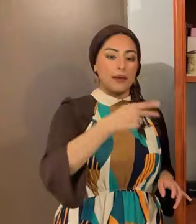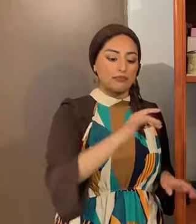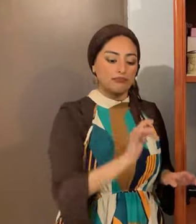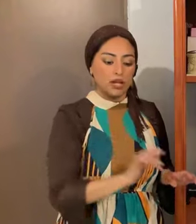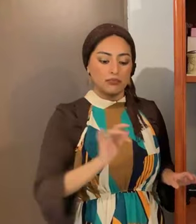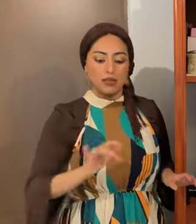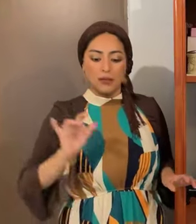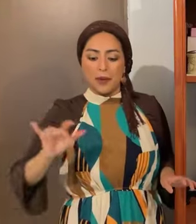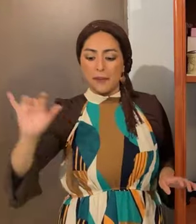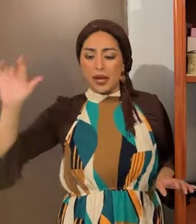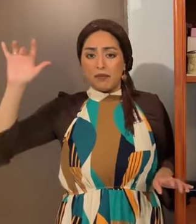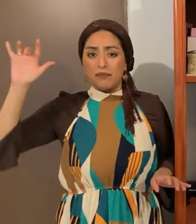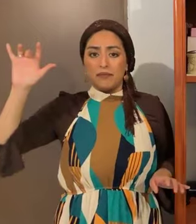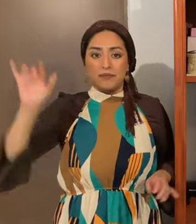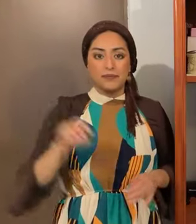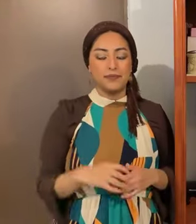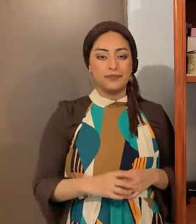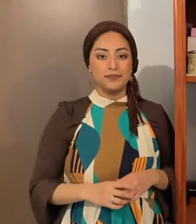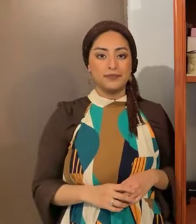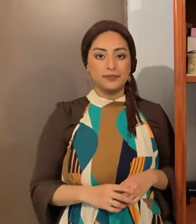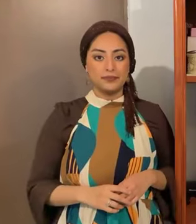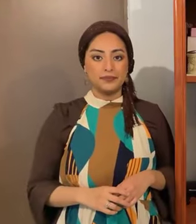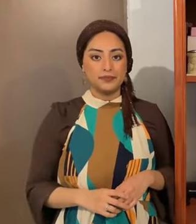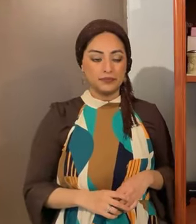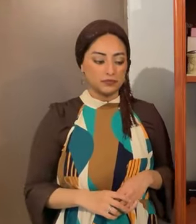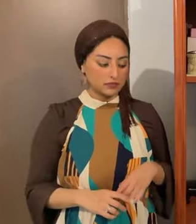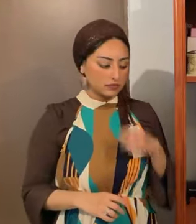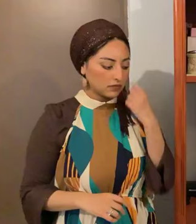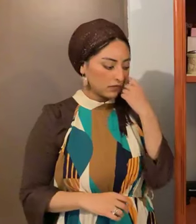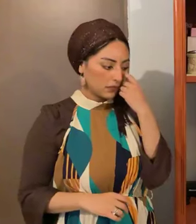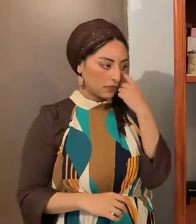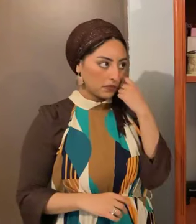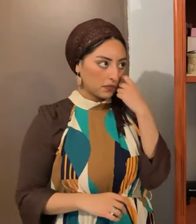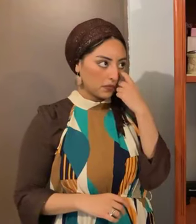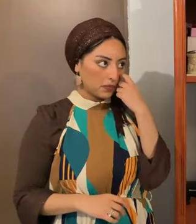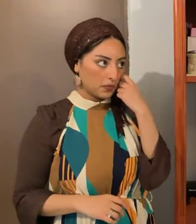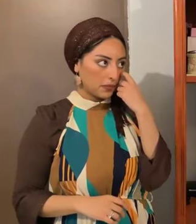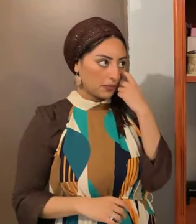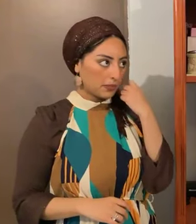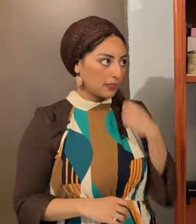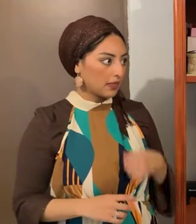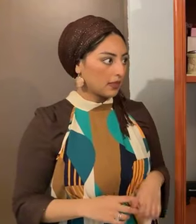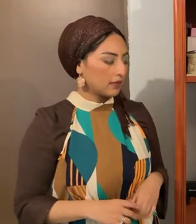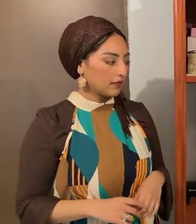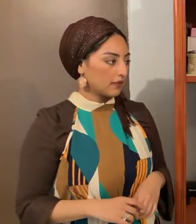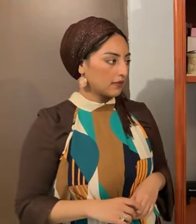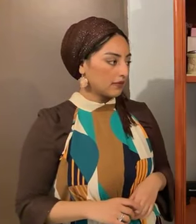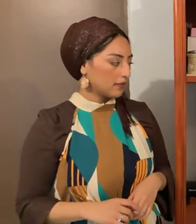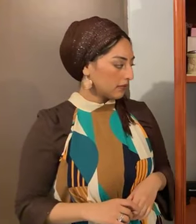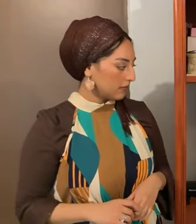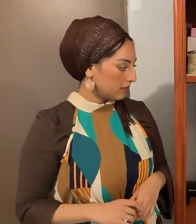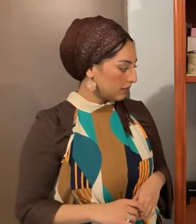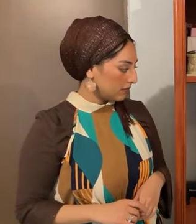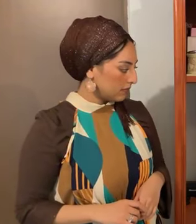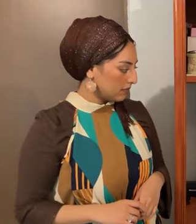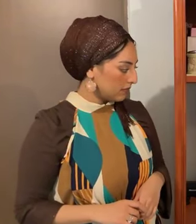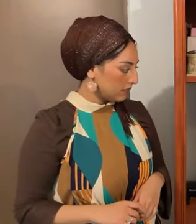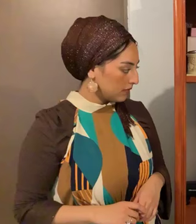Hei. Y fue precisamente abarcando o dentro del rango de la octava.